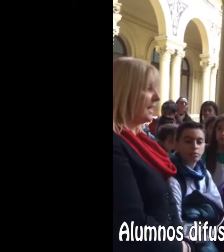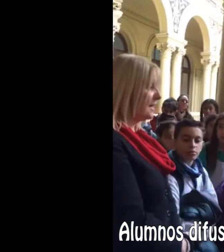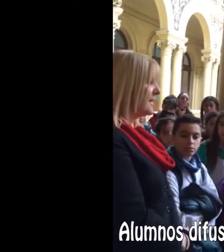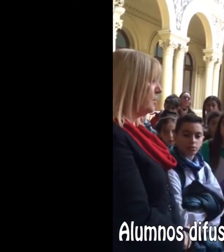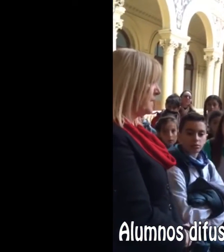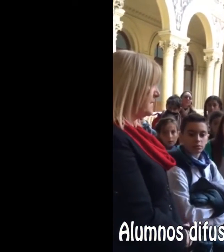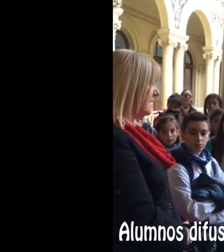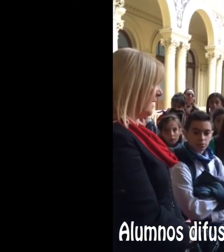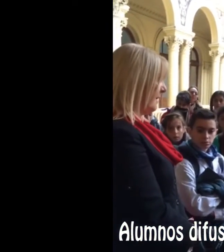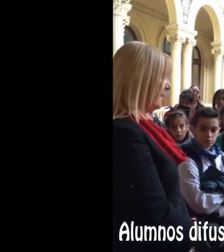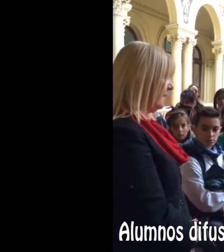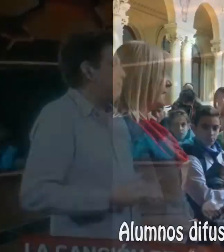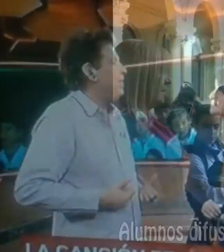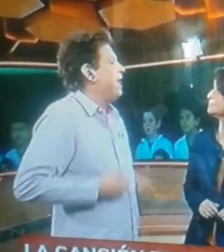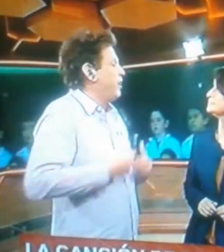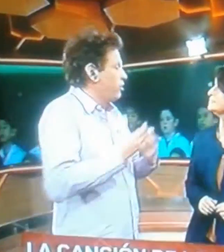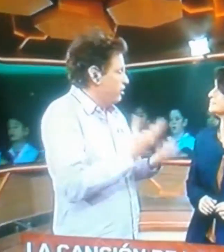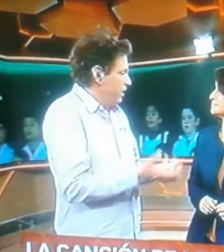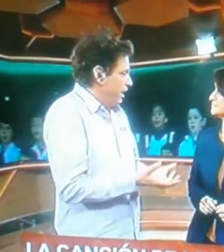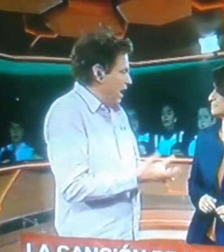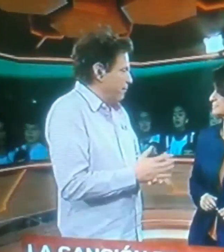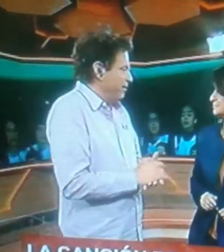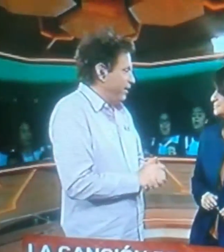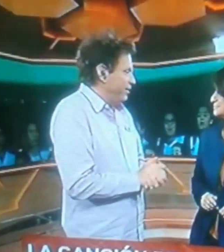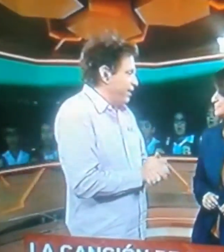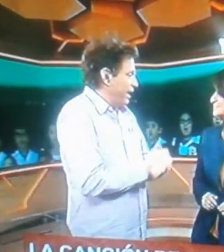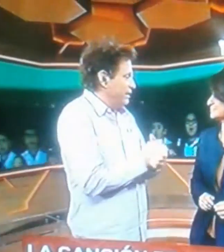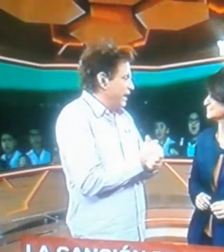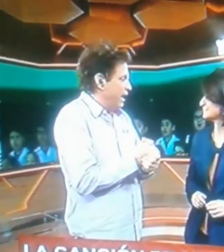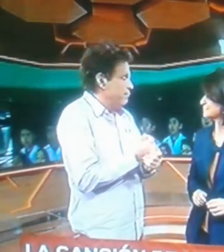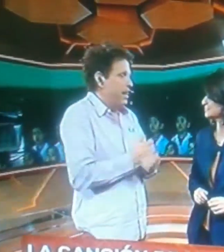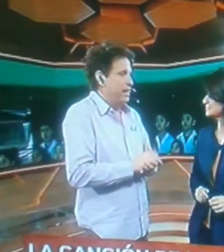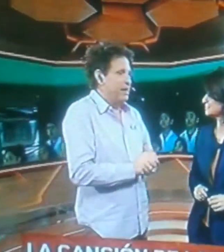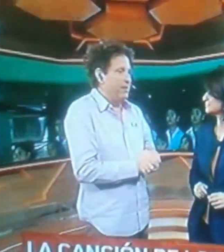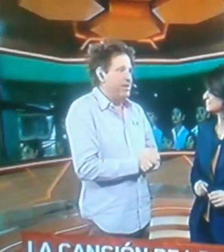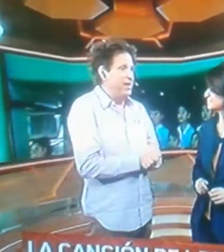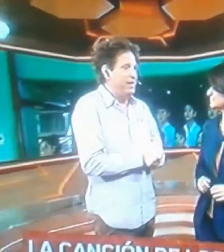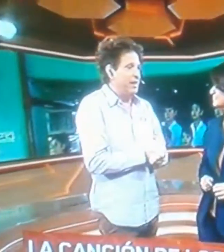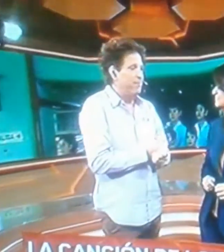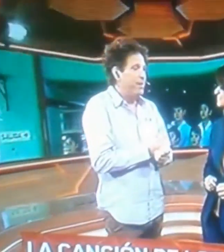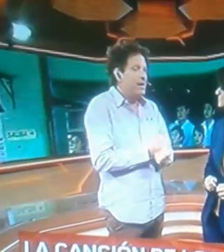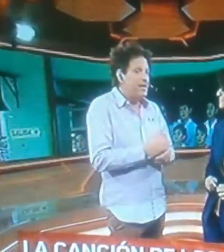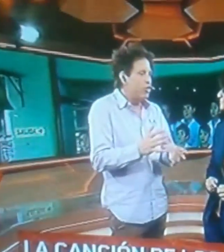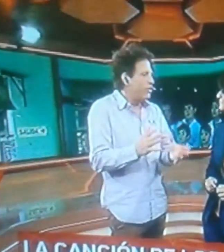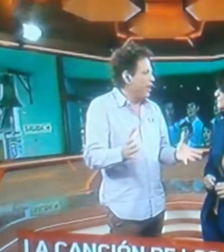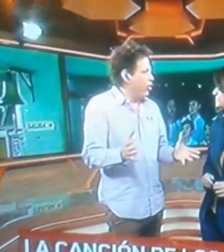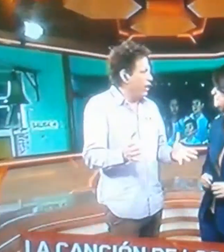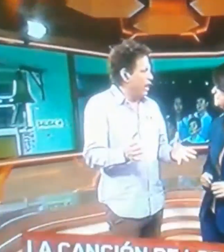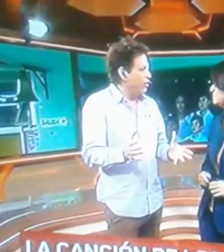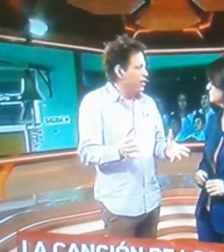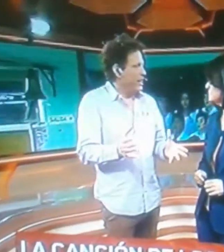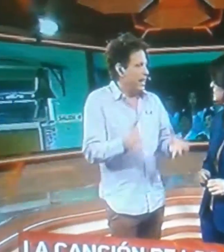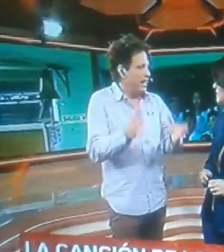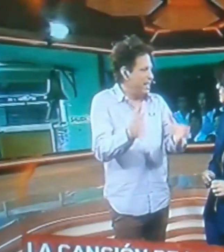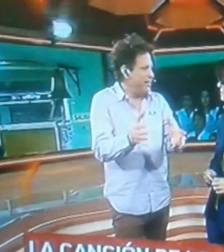agenda del presidente. Pidieron a presidencia cantarla ante el presidente y ellos dicen que lo lograron. Que el 10 va a